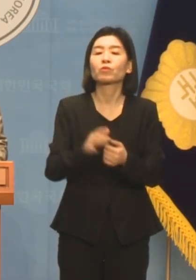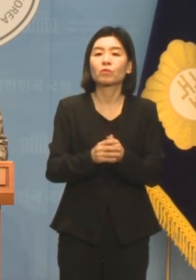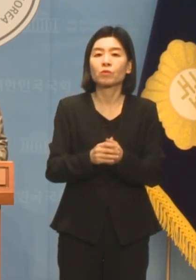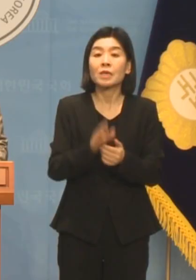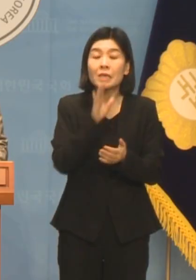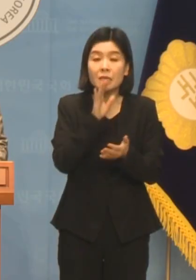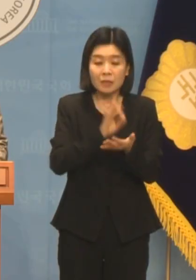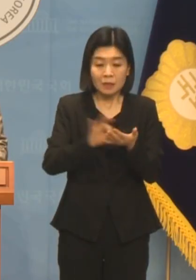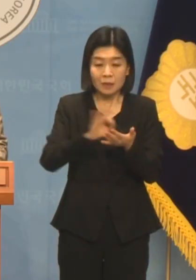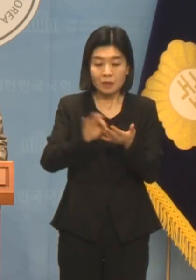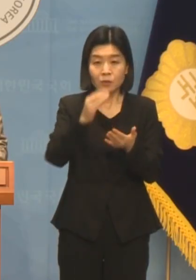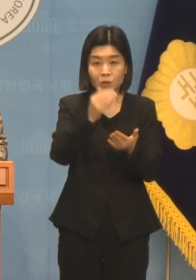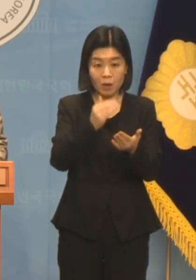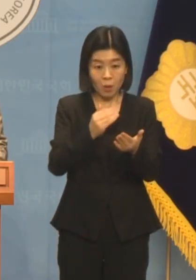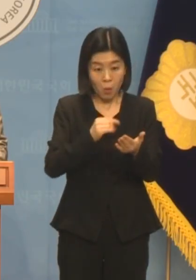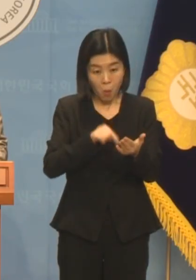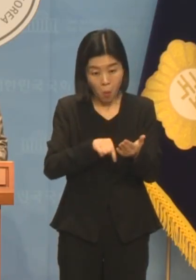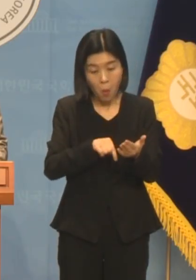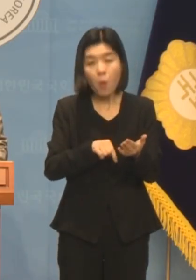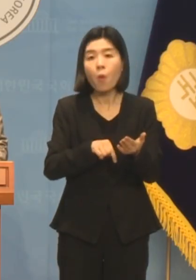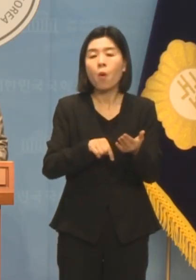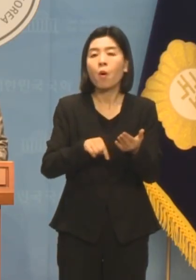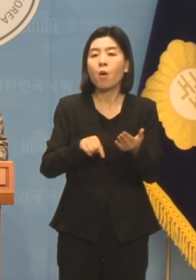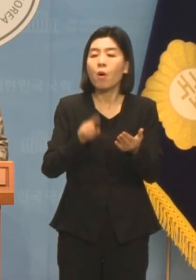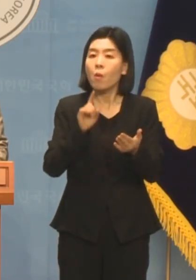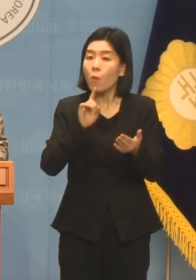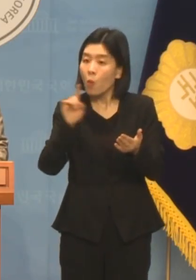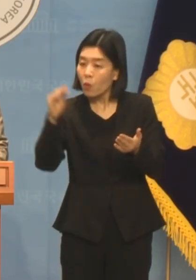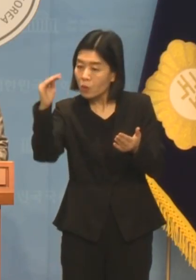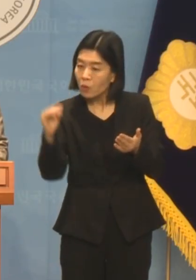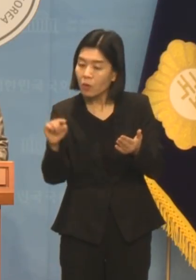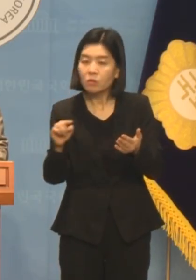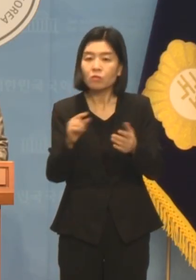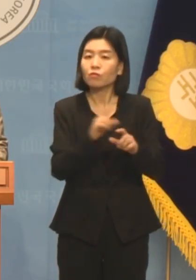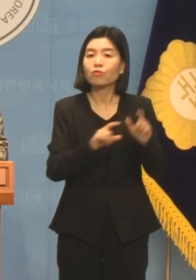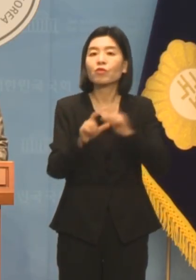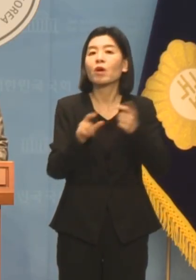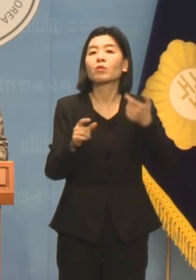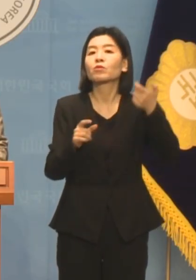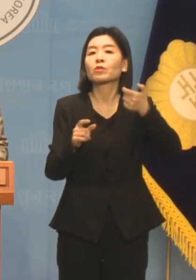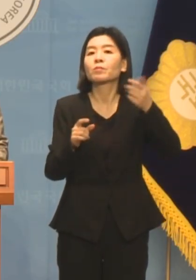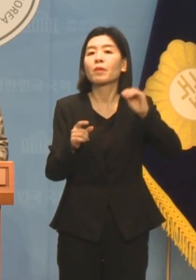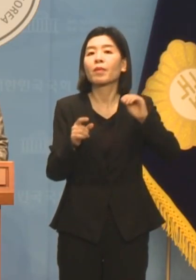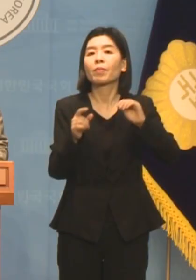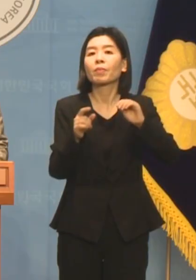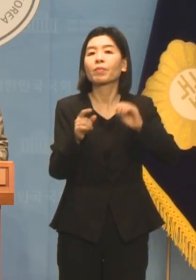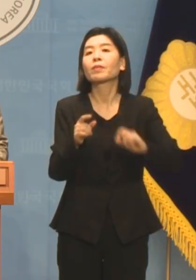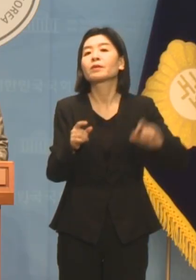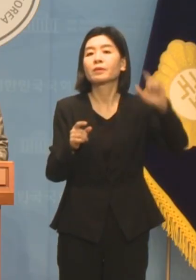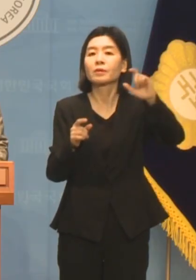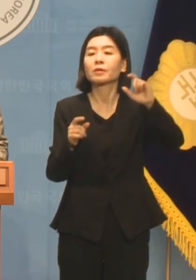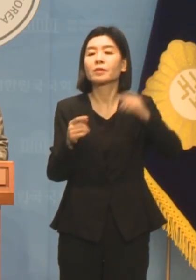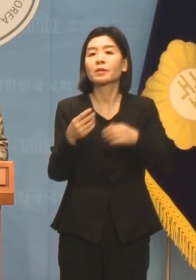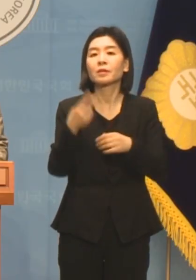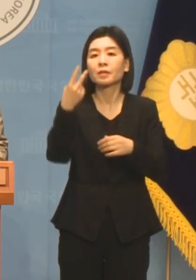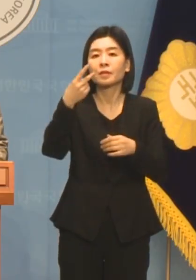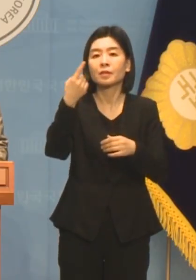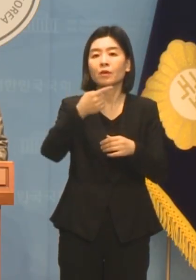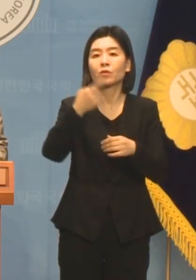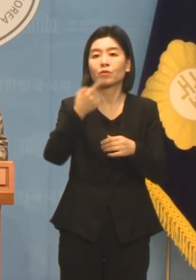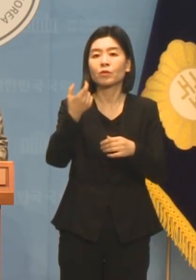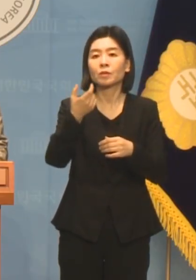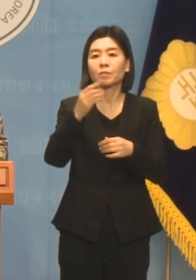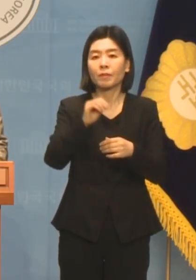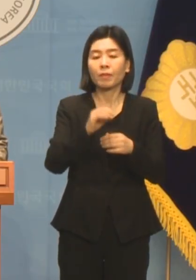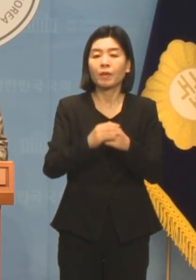결의서에는 지출 품위서보다도 오히려 60만 원이 증가한 1,020만 원으로 인원은 100명 이상